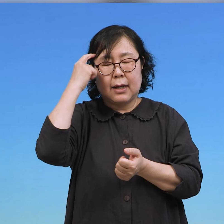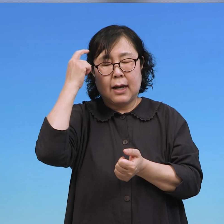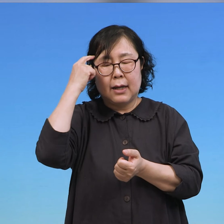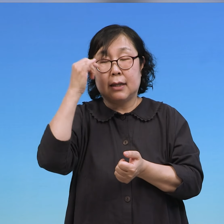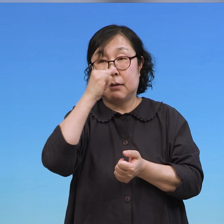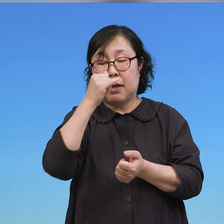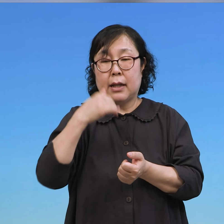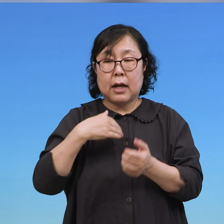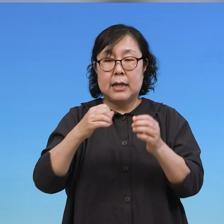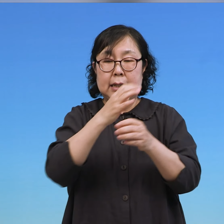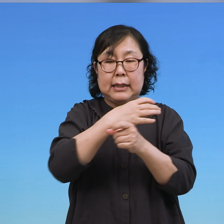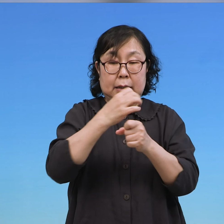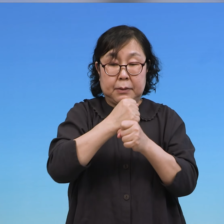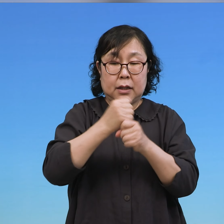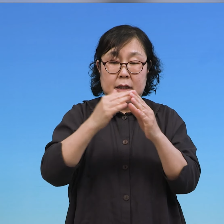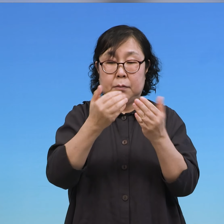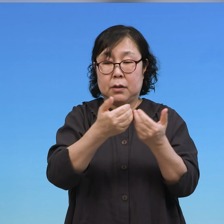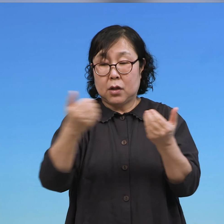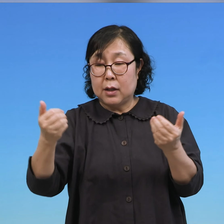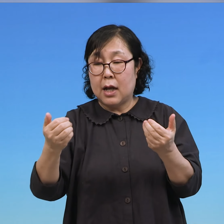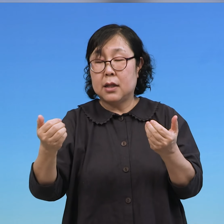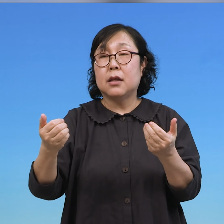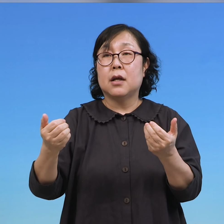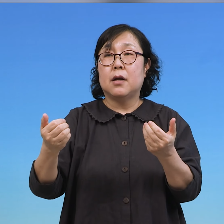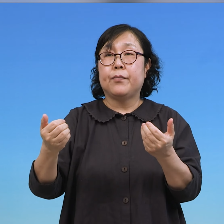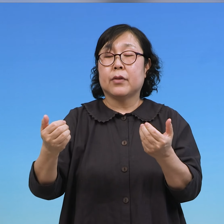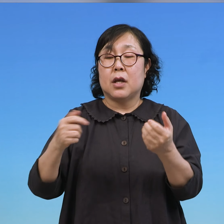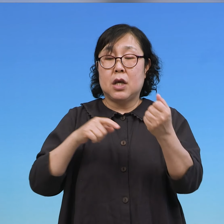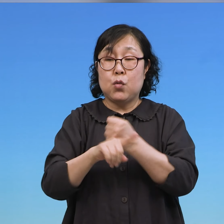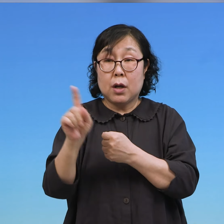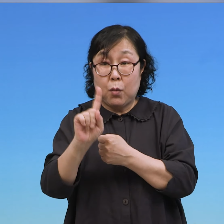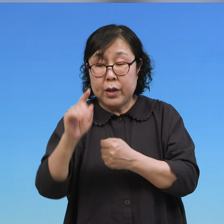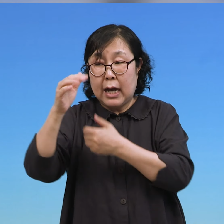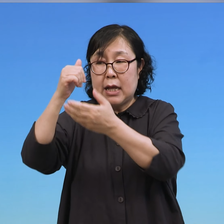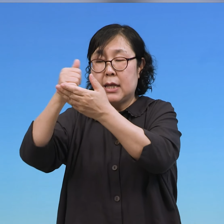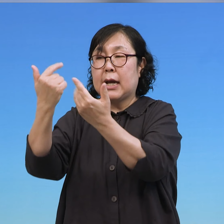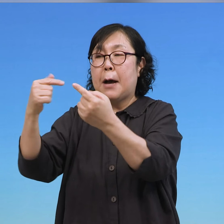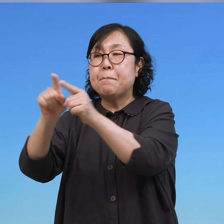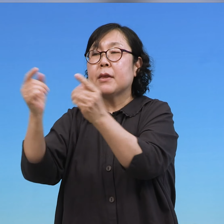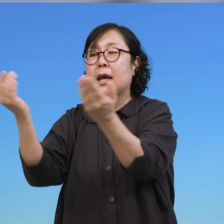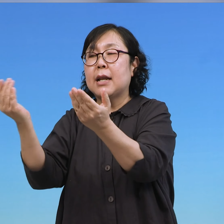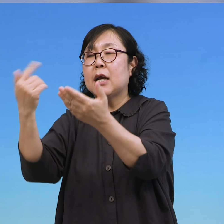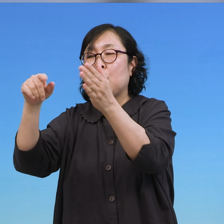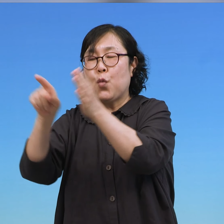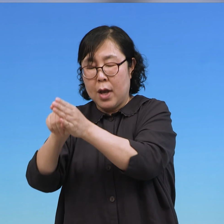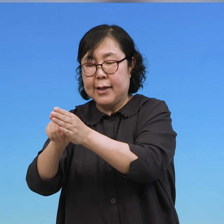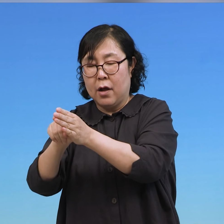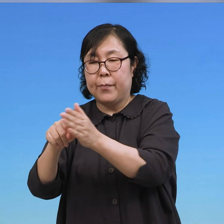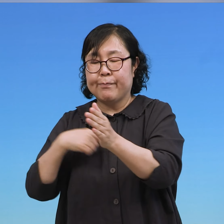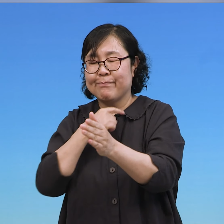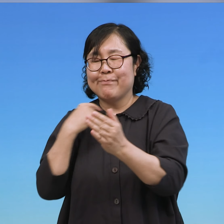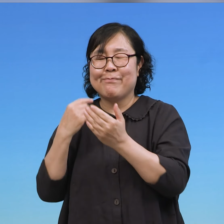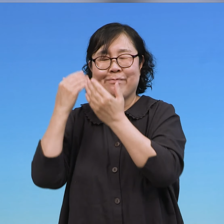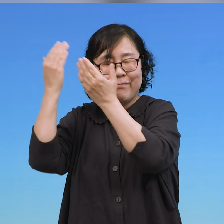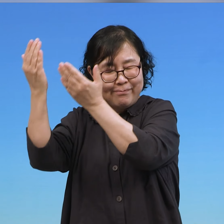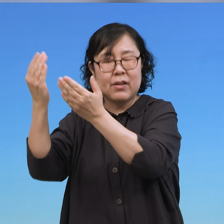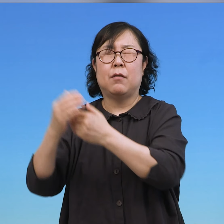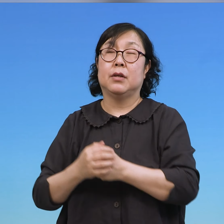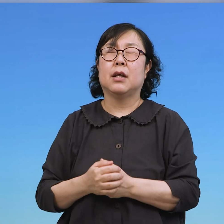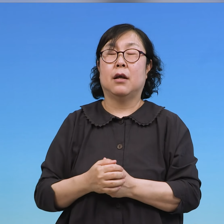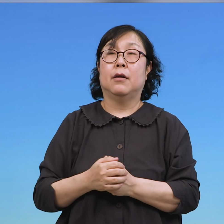생기지만, 제가 짐 싸가지고 왜 나왔는지 아십니까? 하나님과 동역하기 위한 대가지불이에요. 그래서 일주일 동안